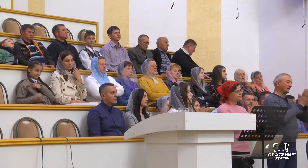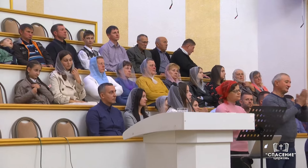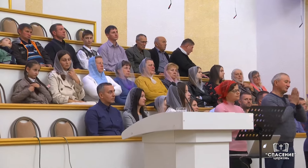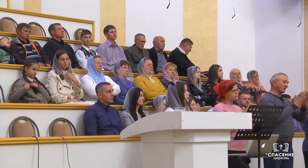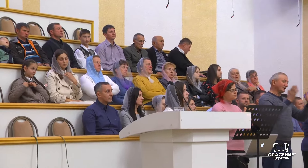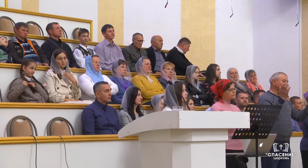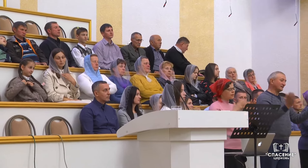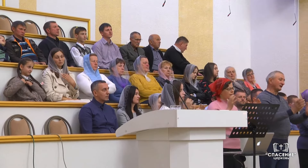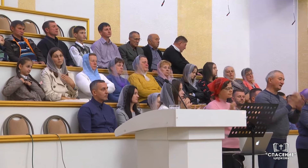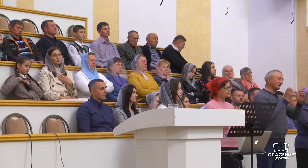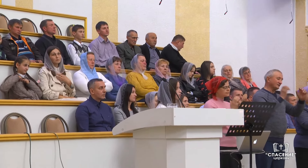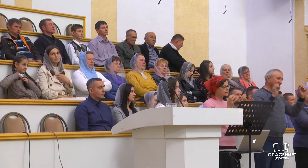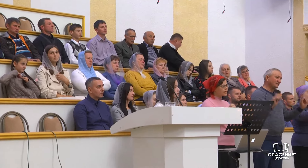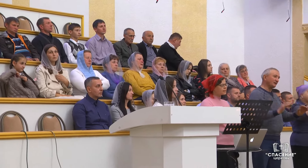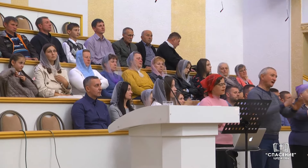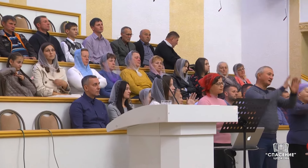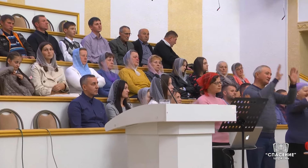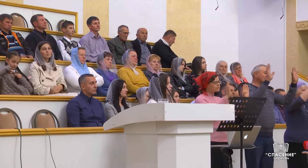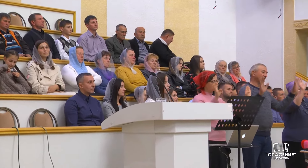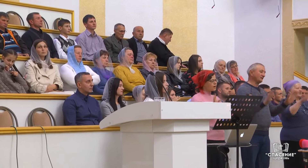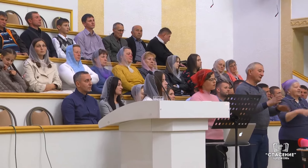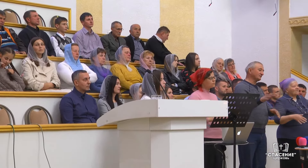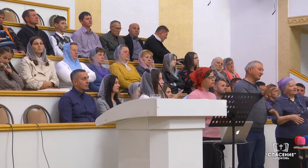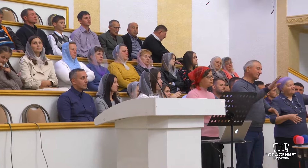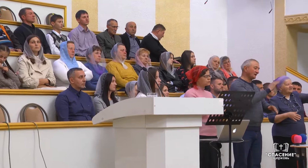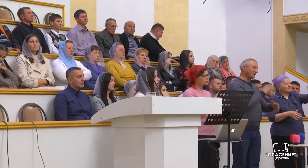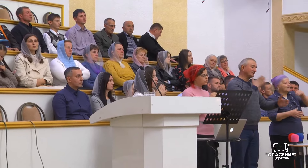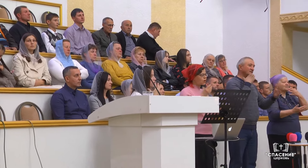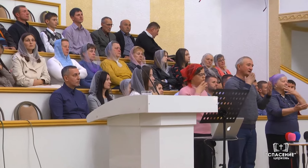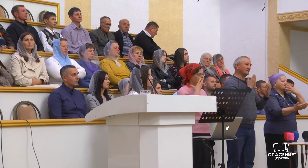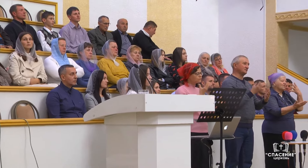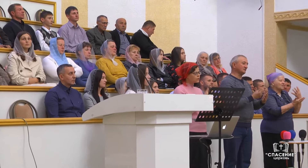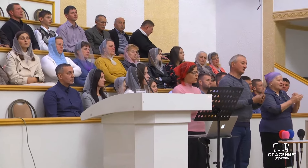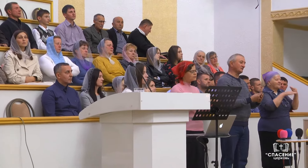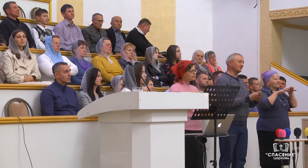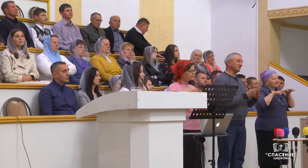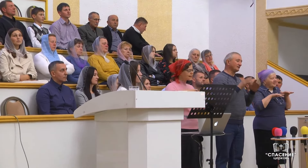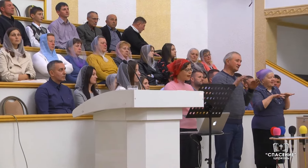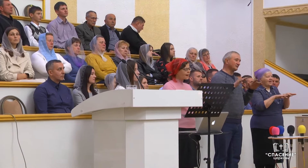хранить святость во всех своих